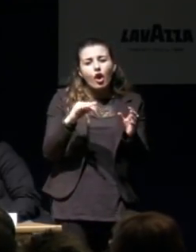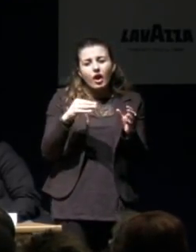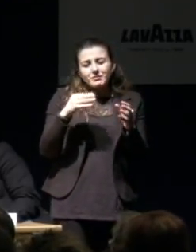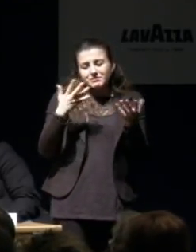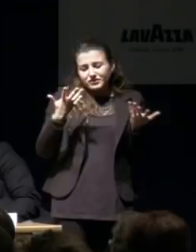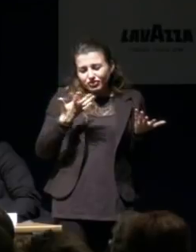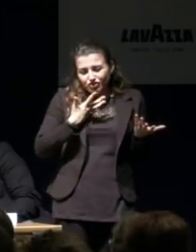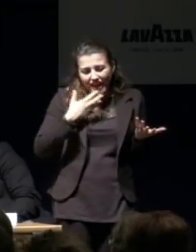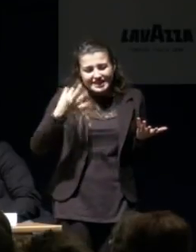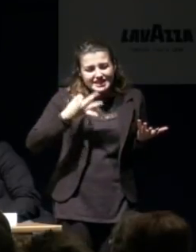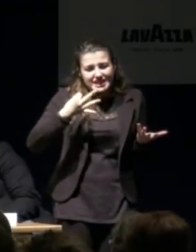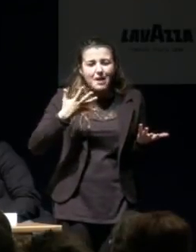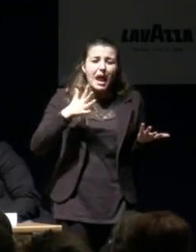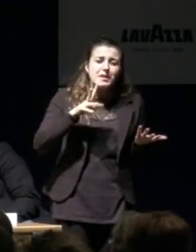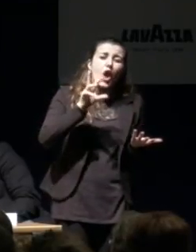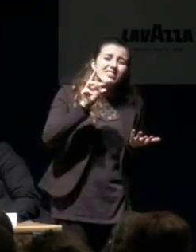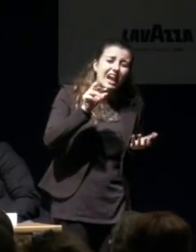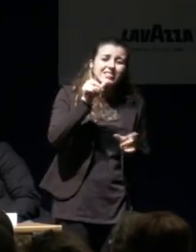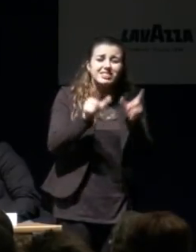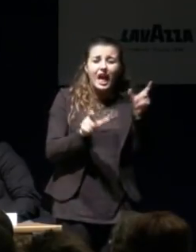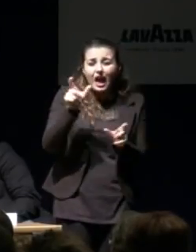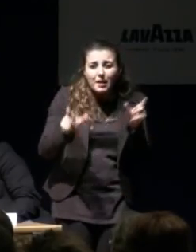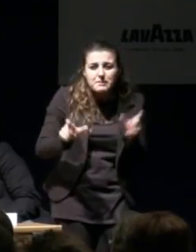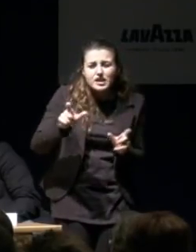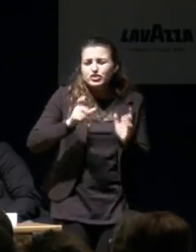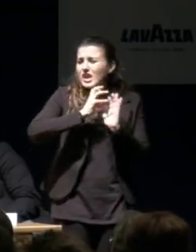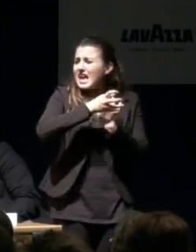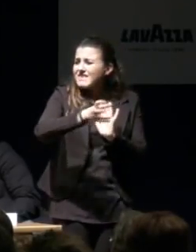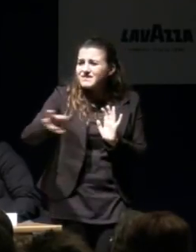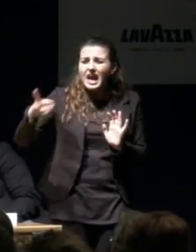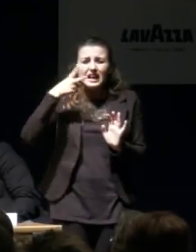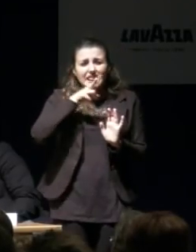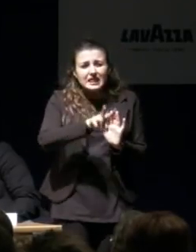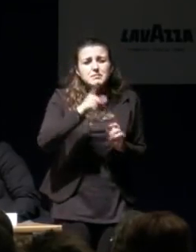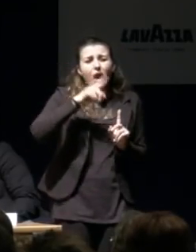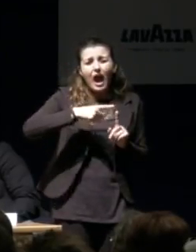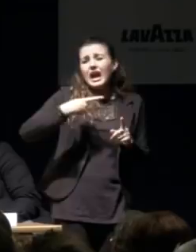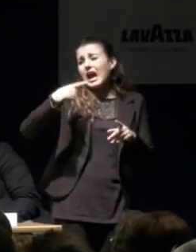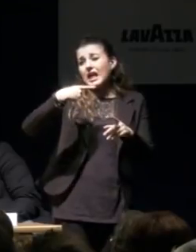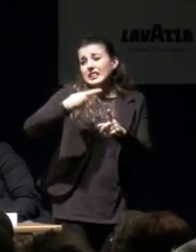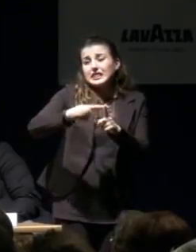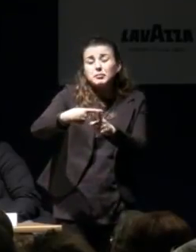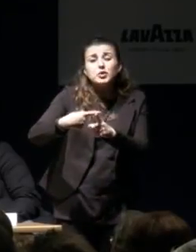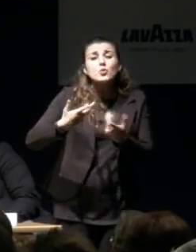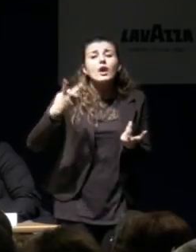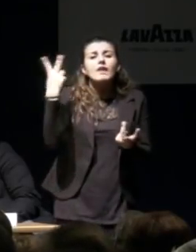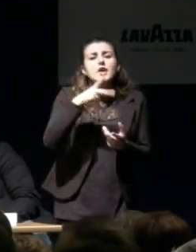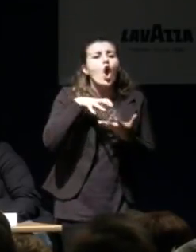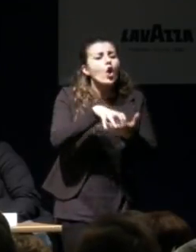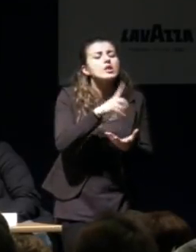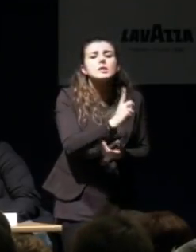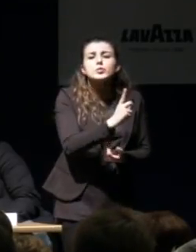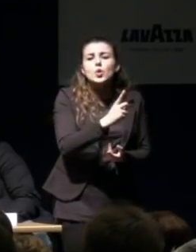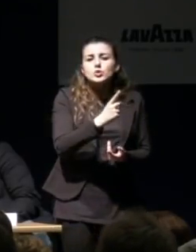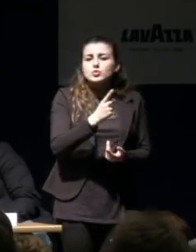c'erano sempre una trentina di persone di varia origine a volte di più beh il suo contributo era sempre quello di una